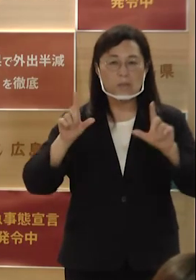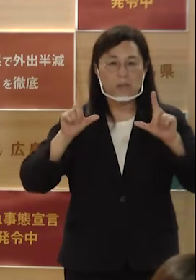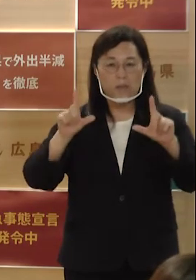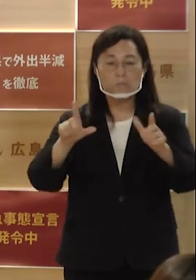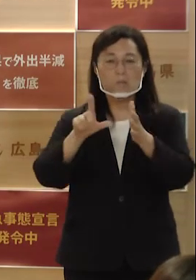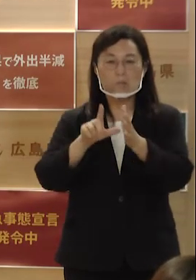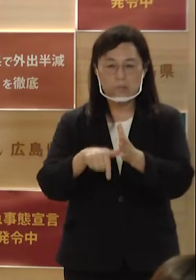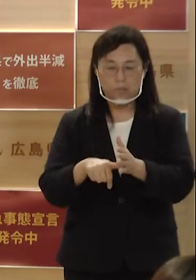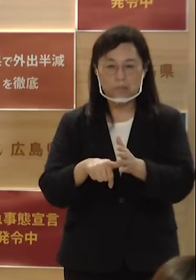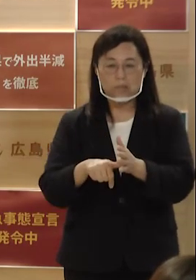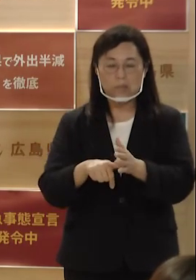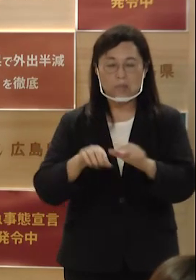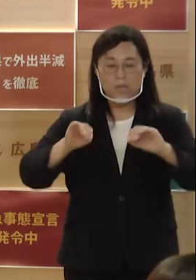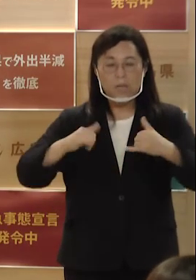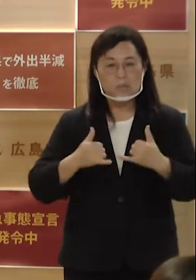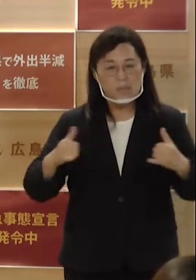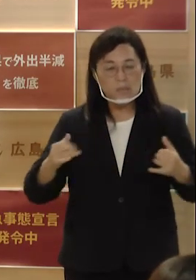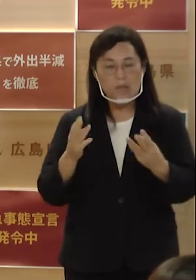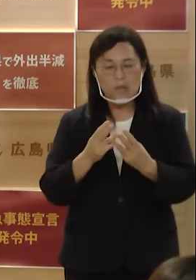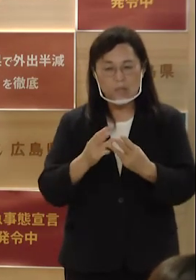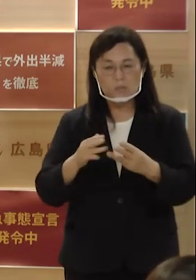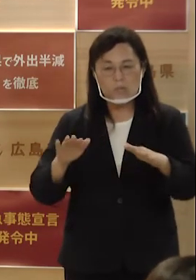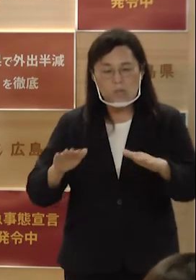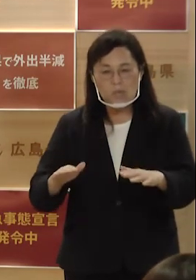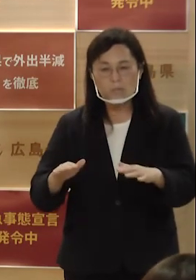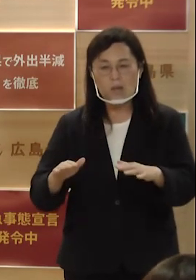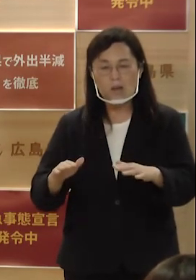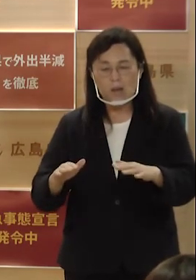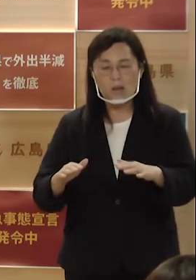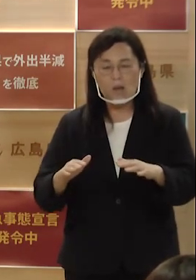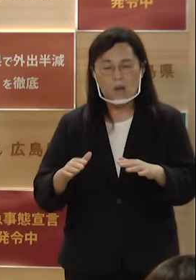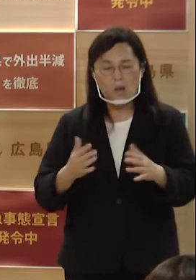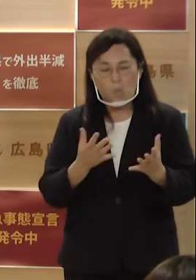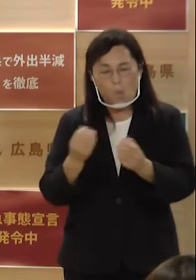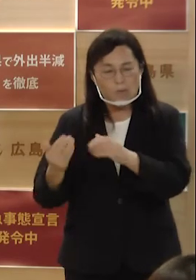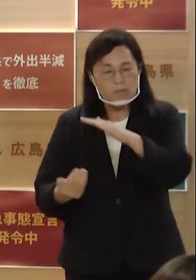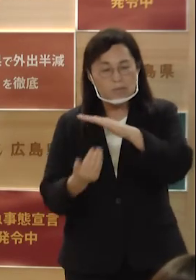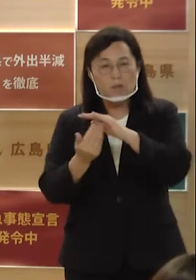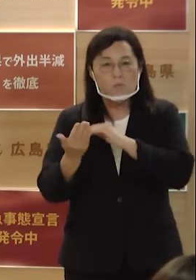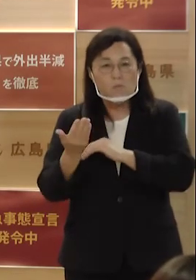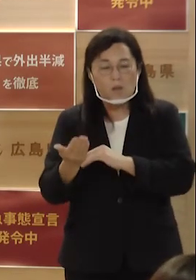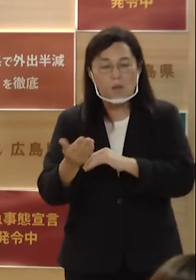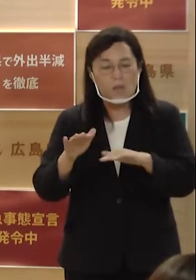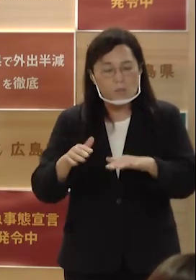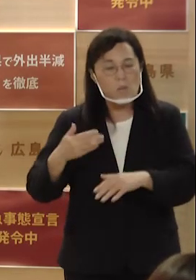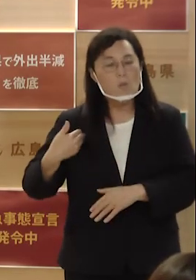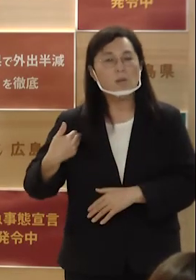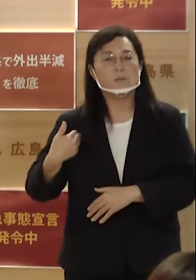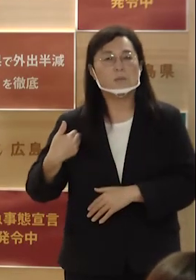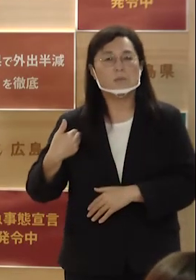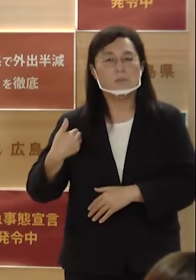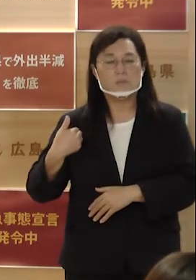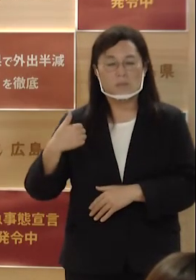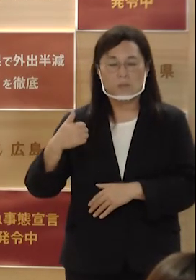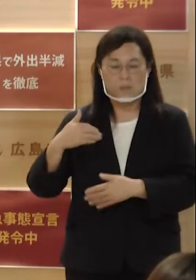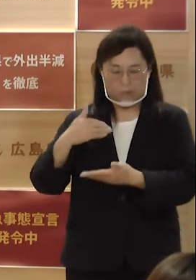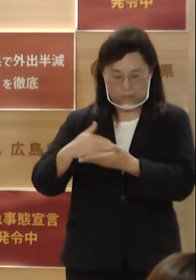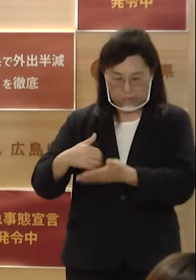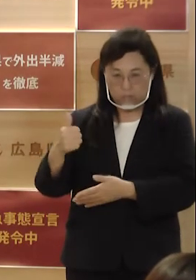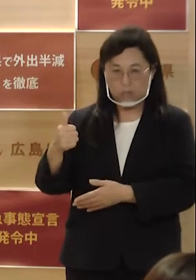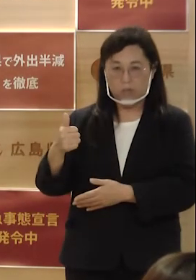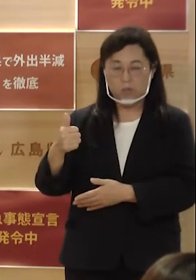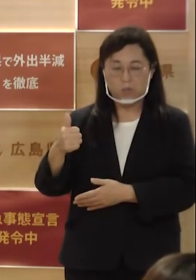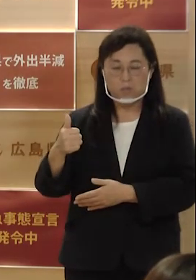ークを迎えているかどうかもわからないというふうなご発言があったんですけれども、今知事の感染状況の認識としては伸びは止まったという